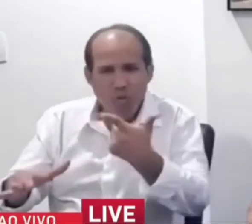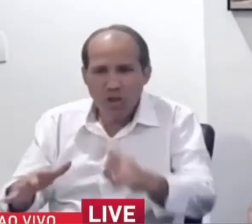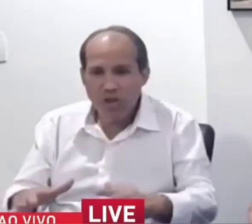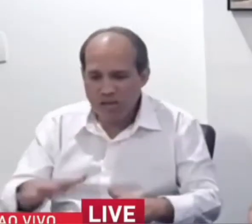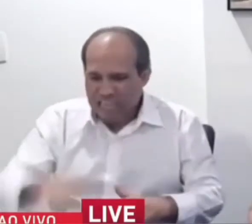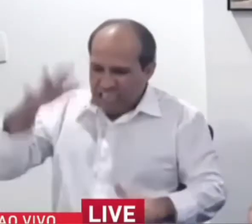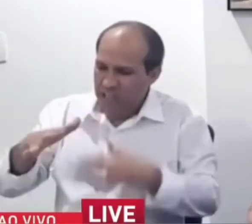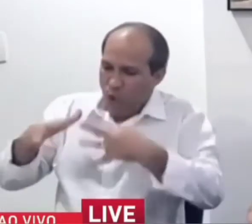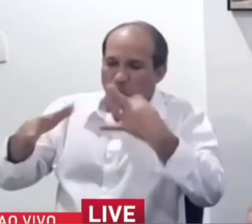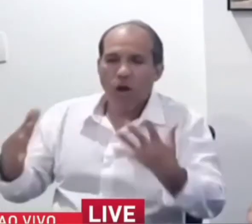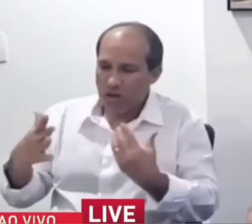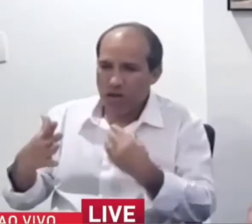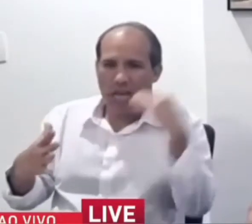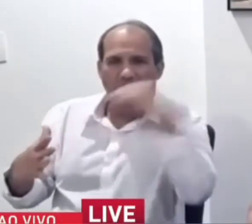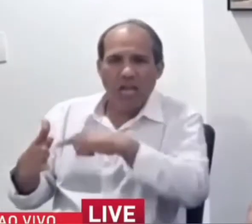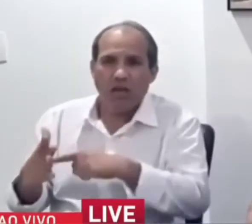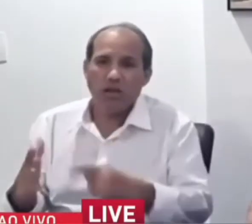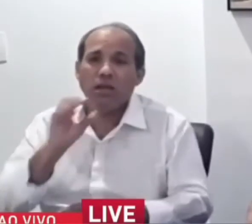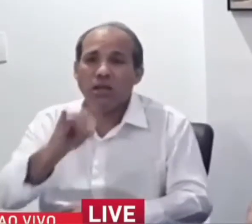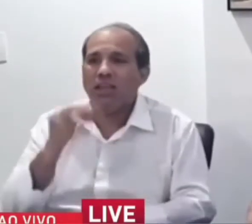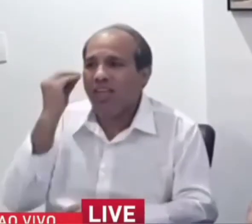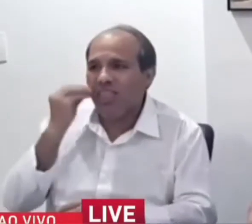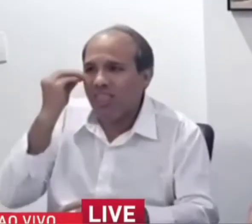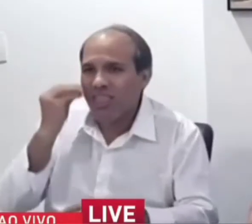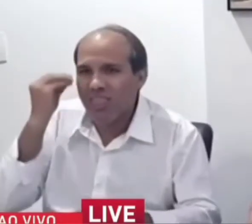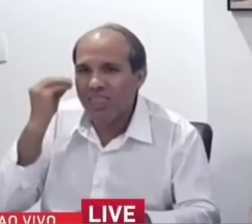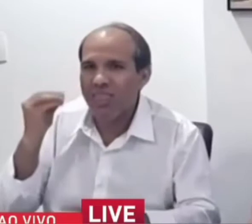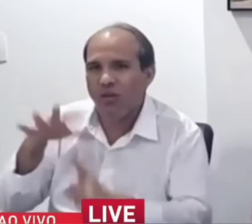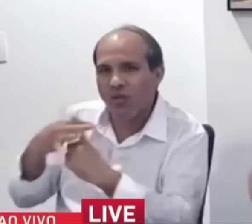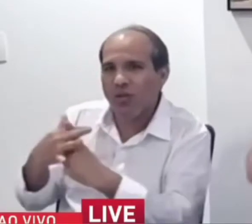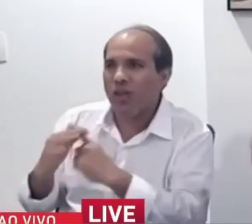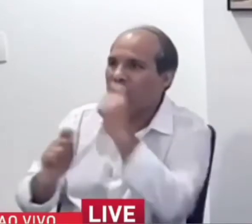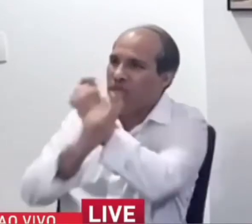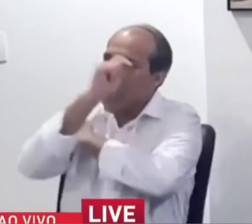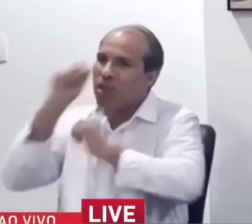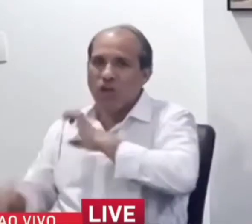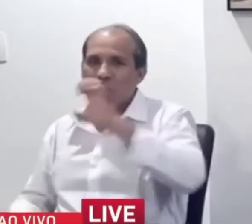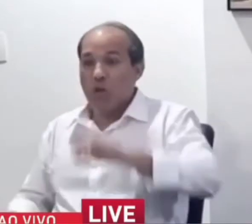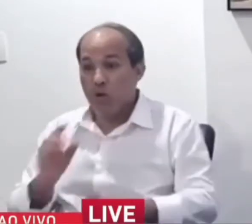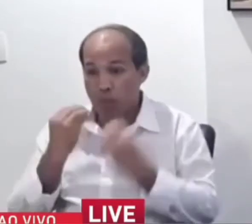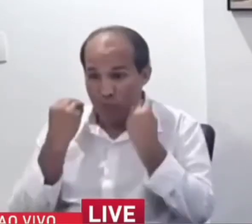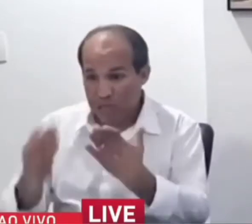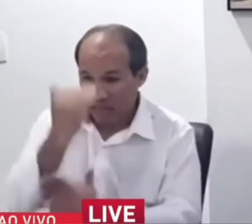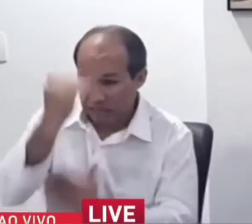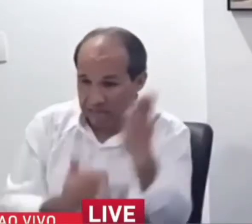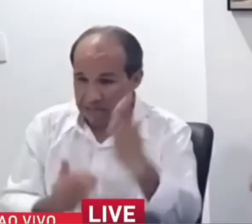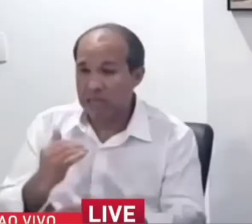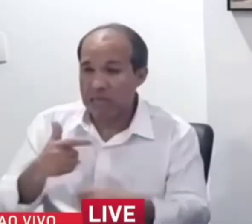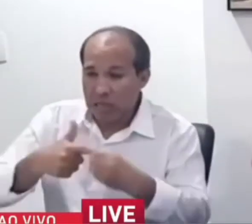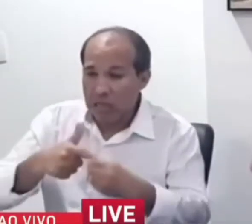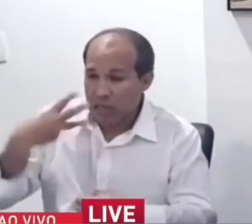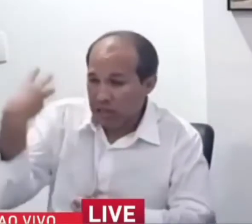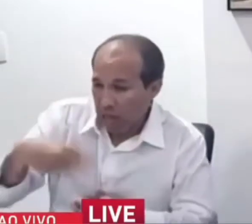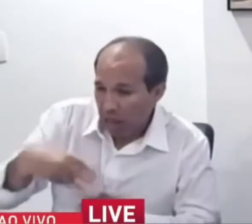né? E quem experimenta o socialismo entra no discurso fácil da esquerda, prometendo: vou baixar a gasolina para R$3, né?